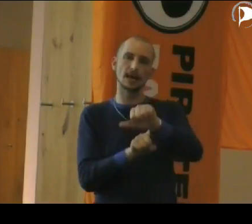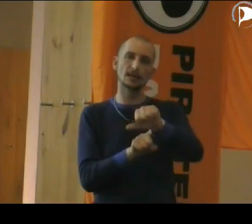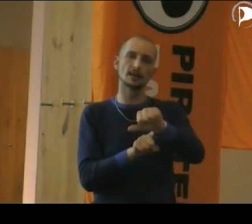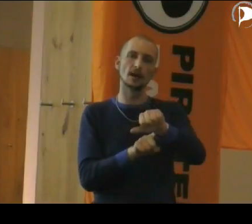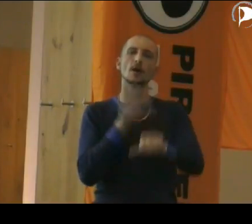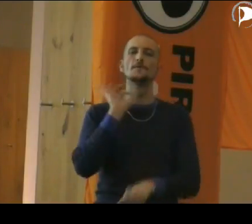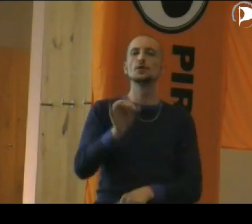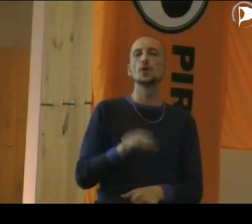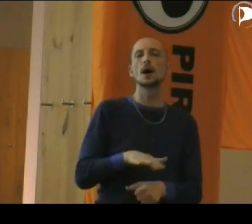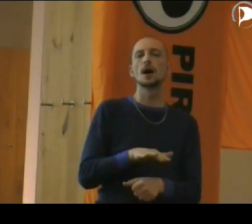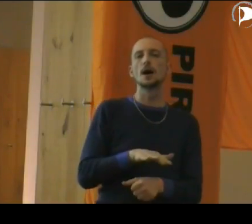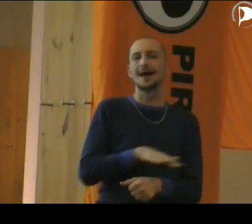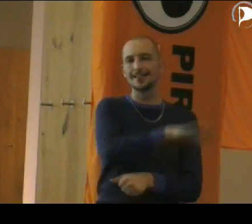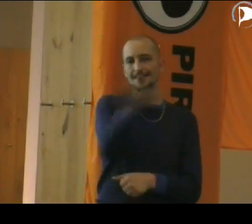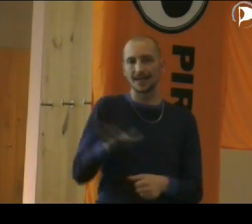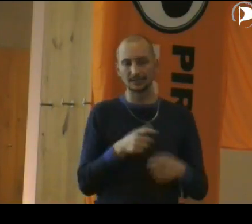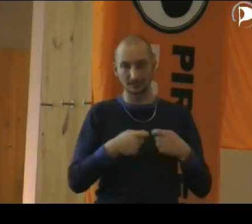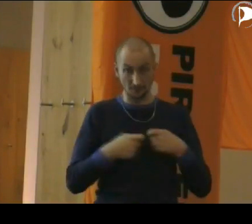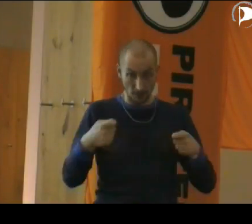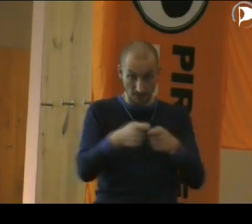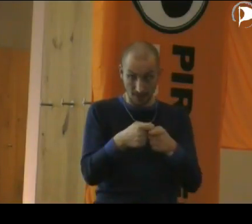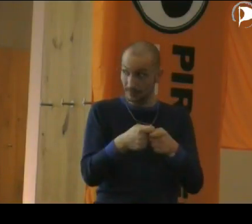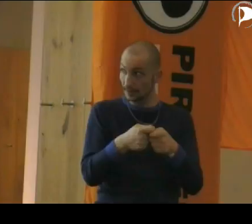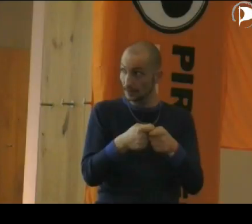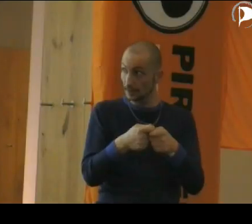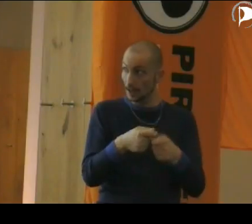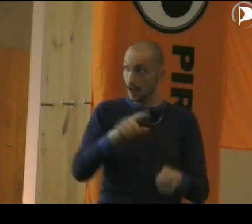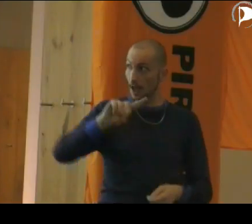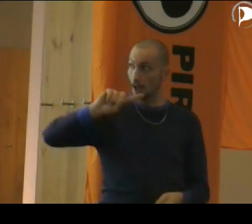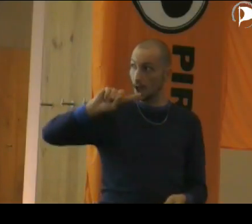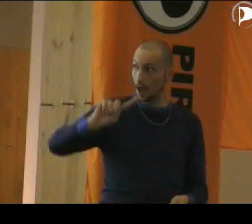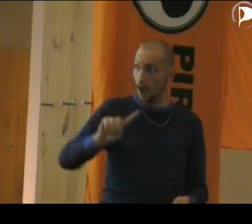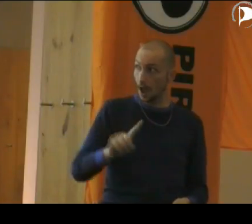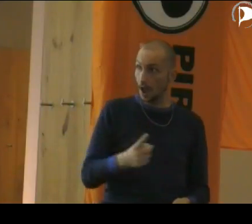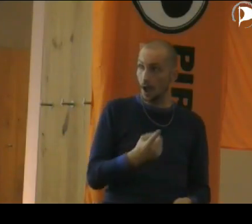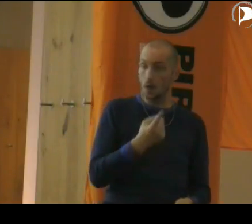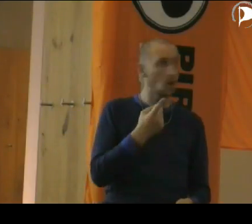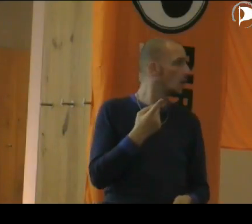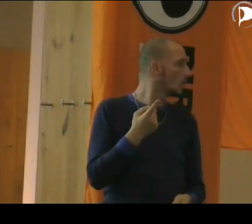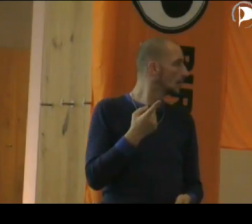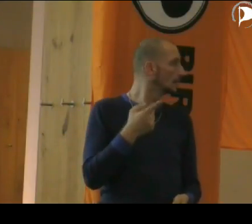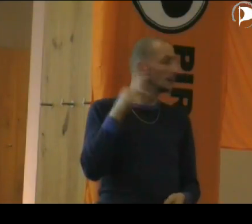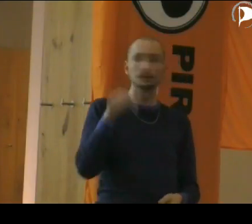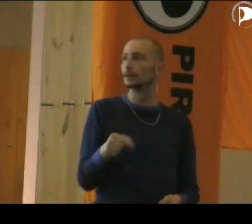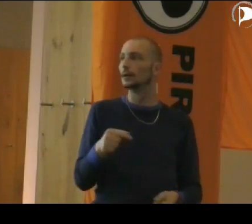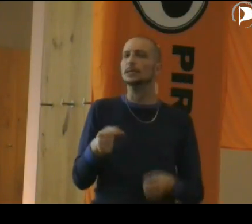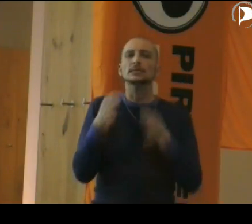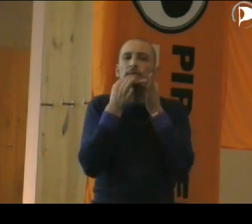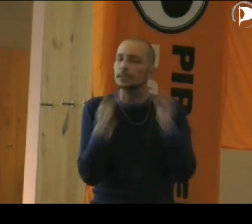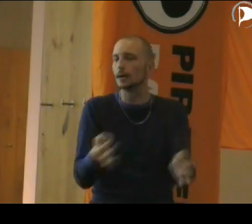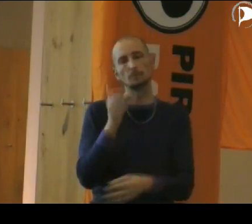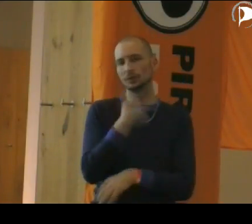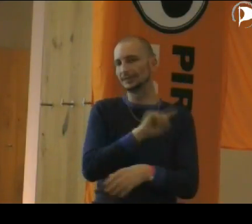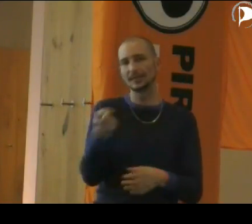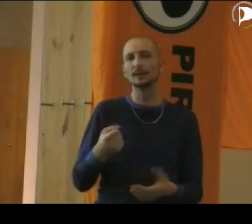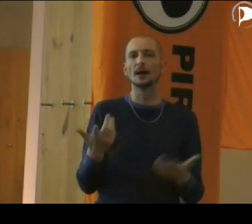landesetat die aktion als selber investiert und dann vielleicht gesagt warum für windows pc fans das muss jetzt nicht genau sei natürlich macht er keinen